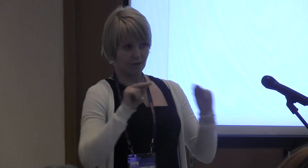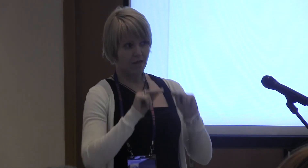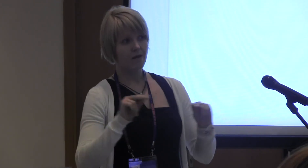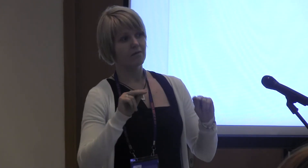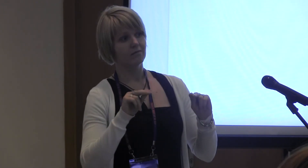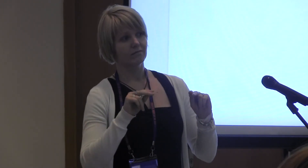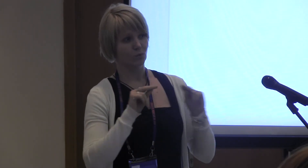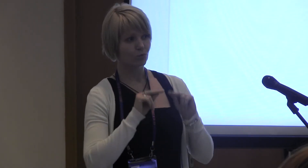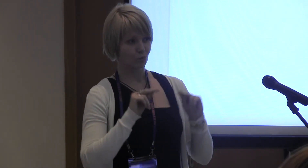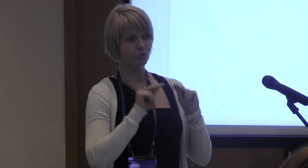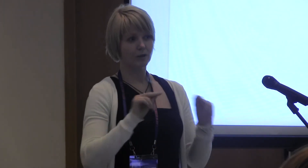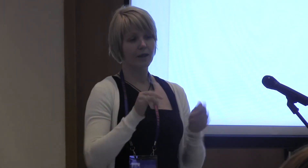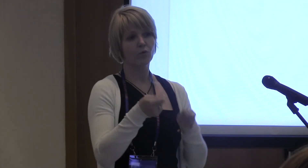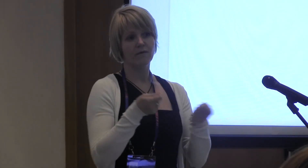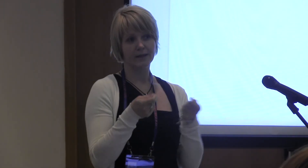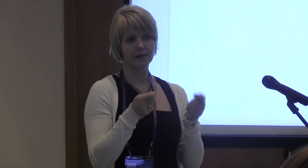дополнительными нарушениями.